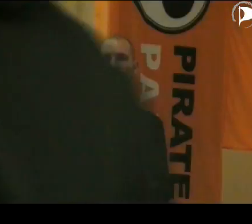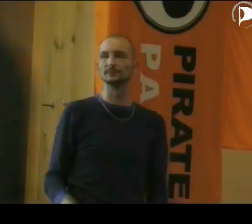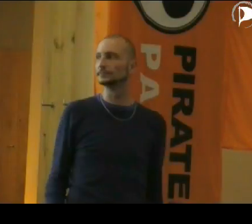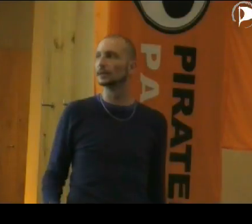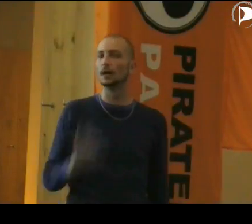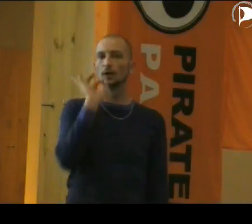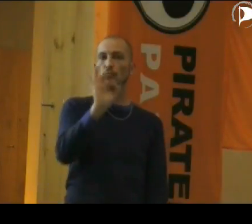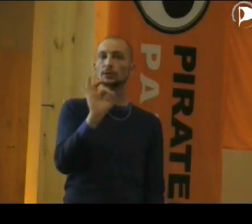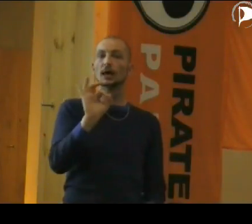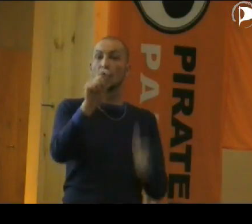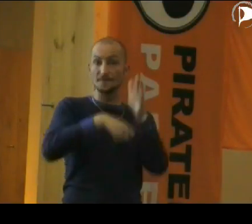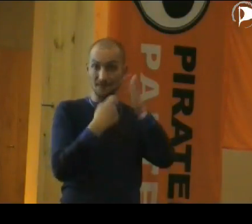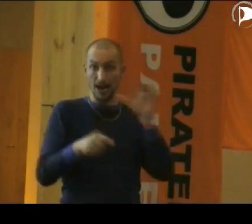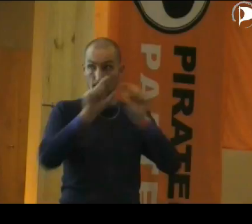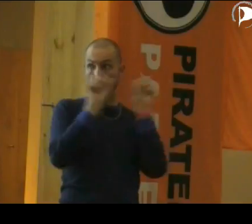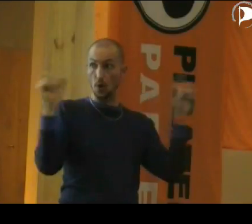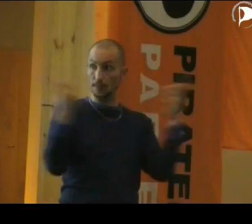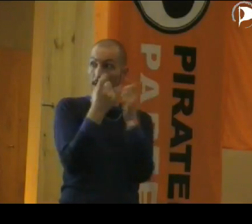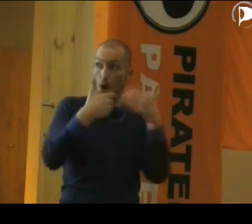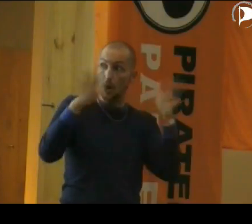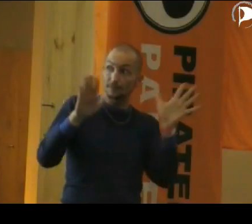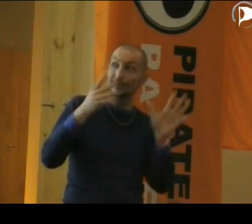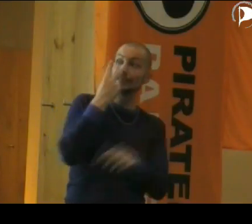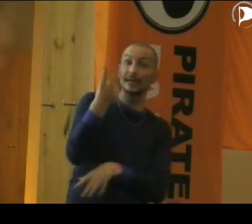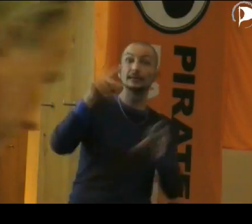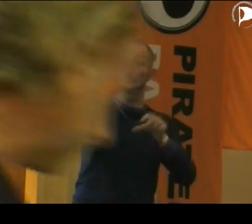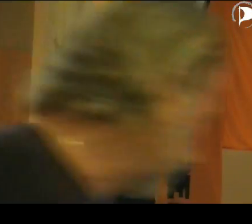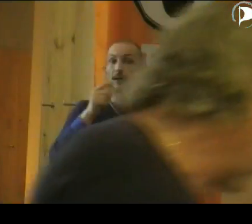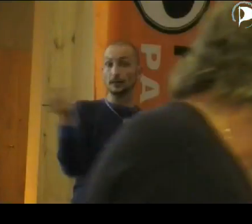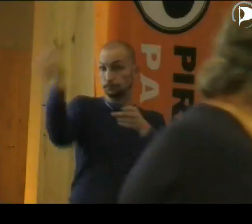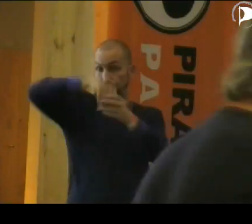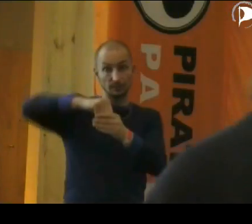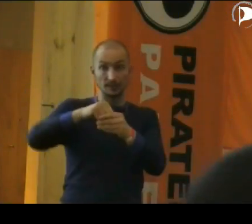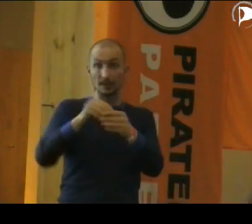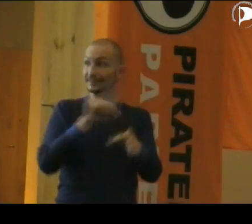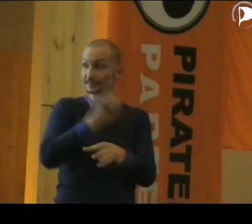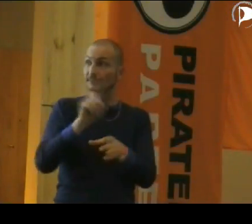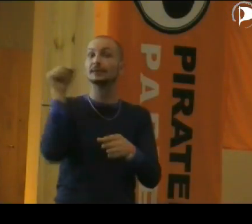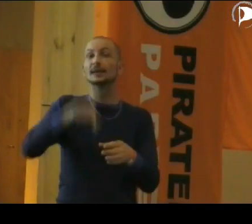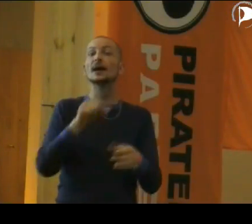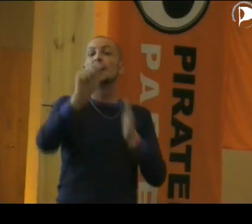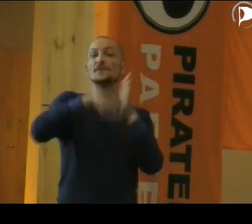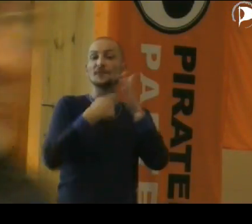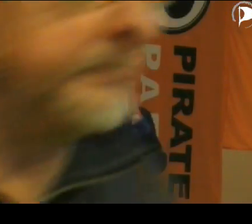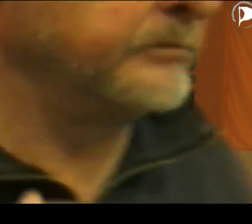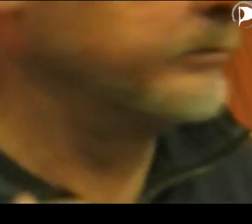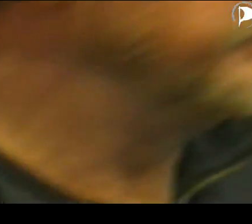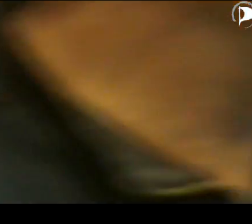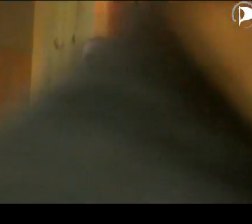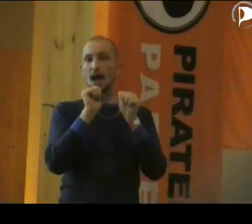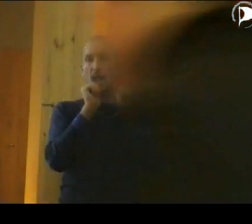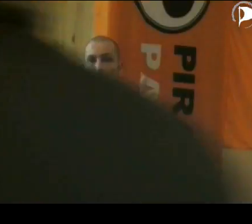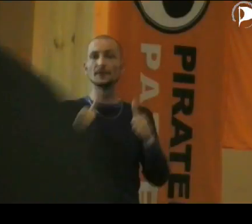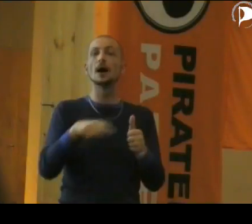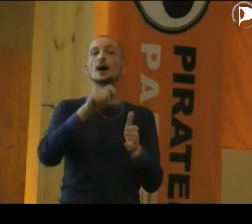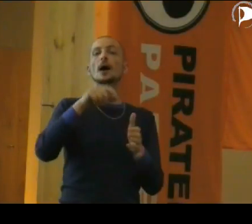warnungen sind geöffnet ist das alles ich bitte jetzt mal nicht für die wahl wurde zu schließen